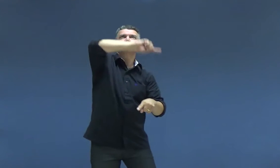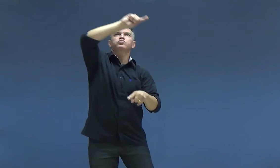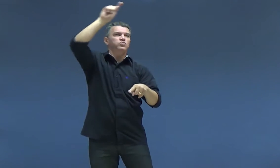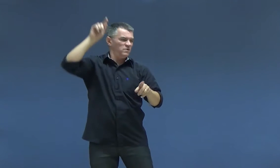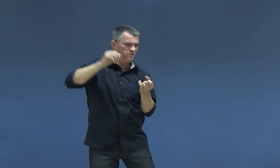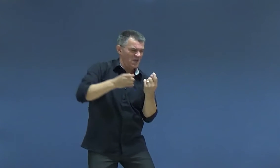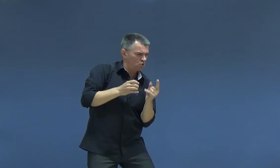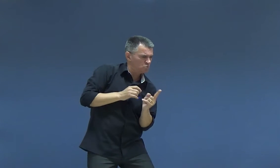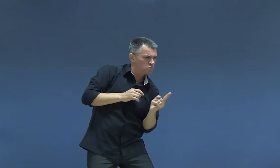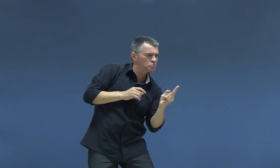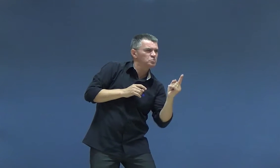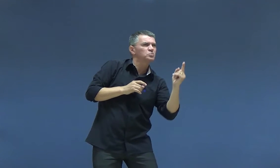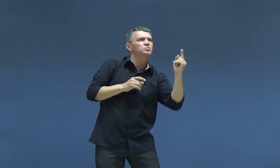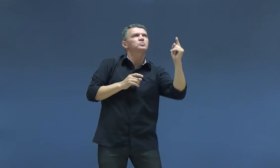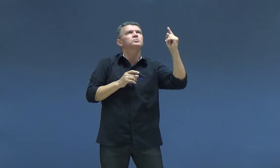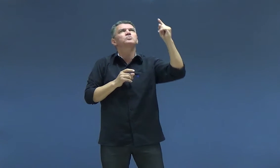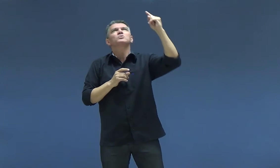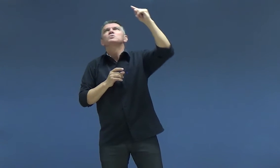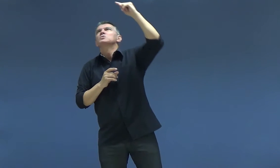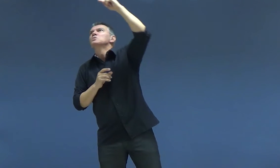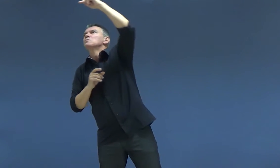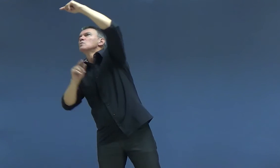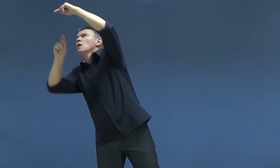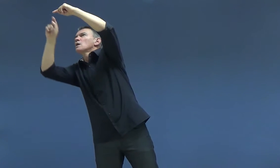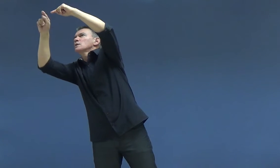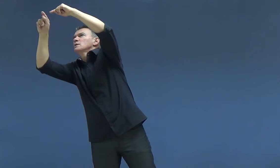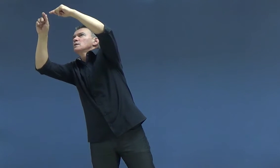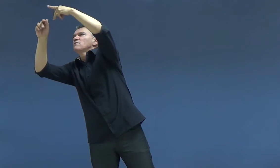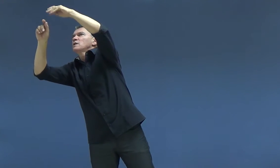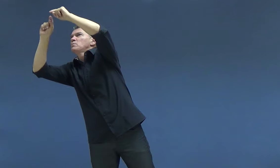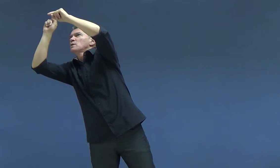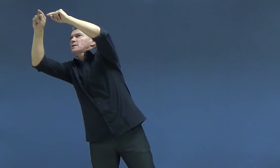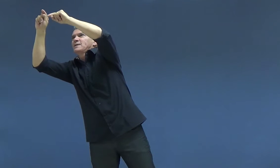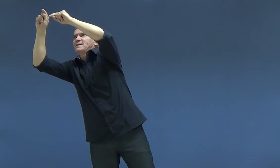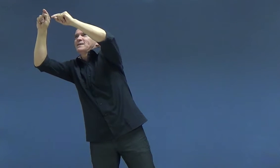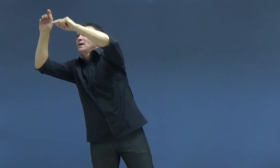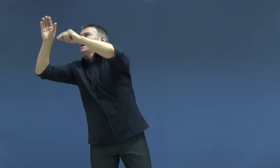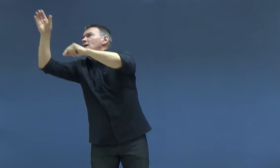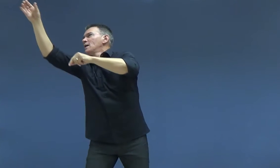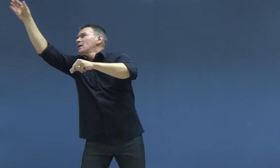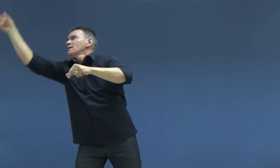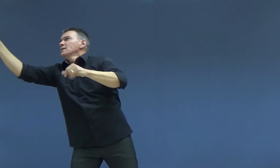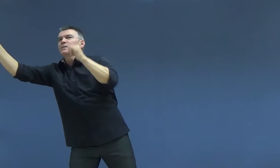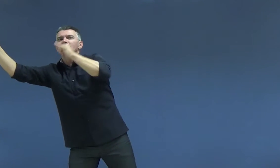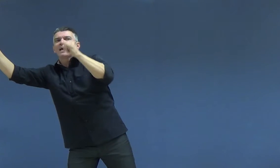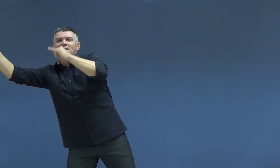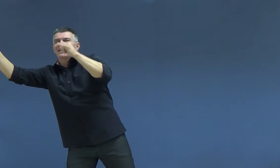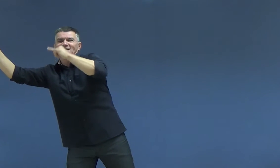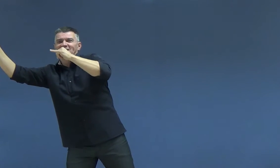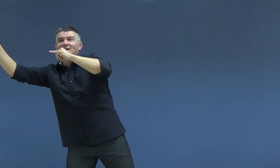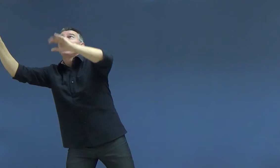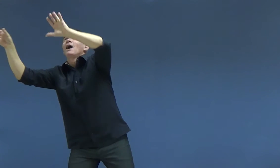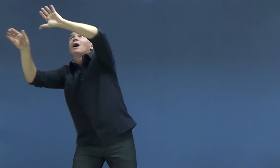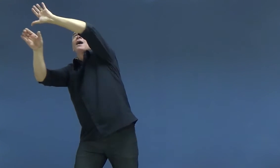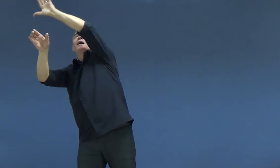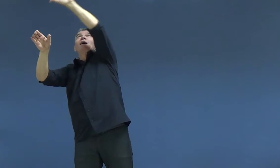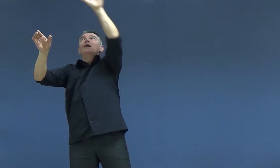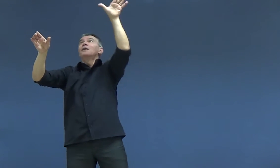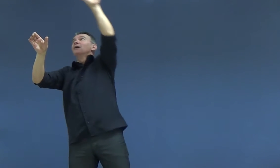Então, pensa, né? Ele viajou, fez todo o trajeto e foi para Filipos. E aqui do lado está a